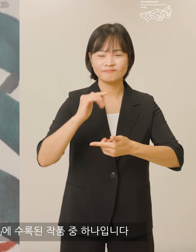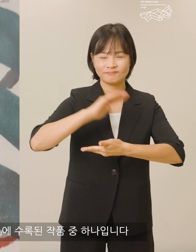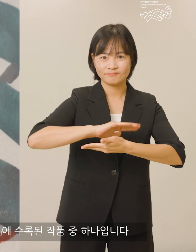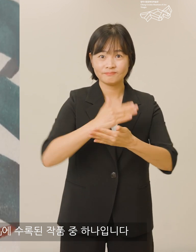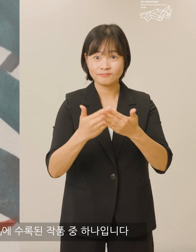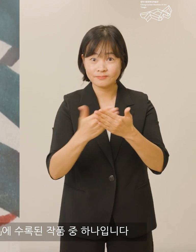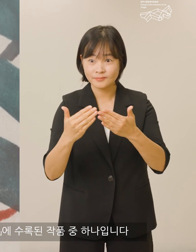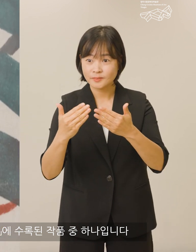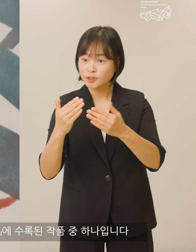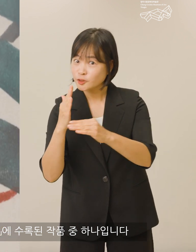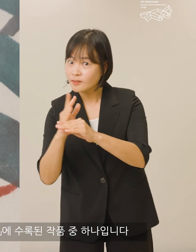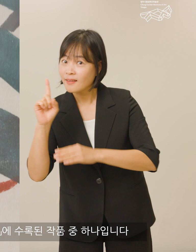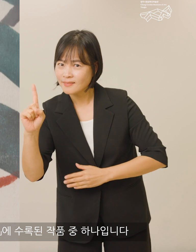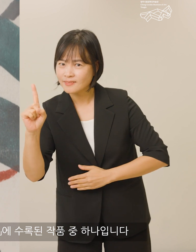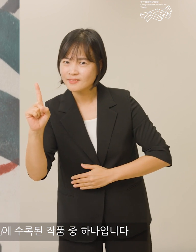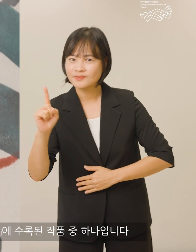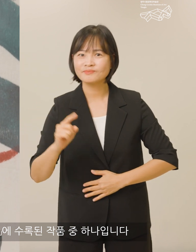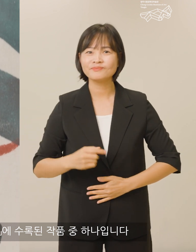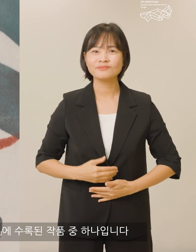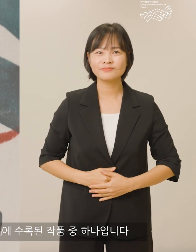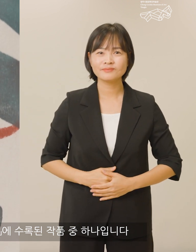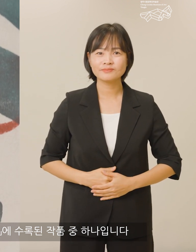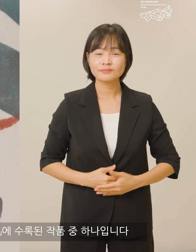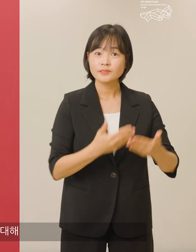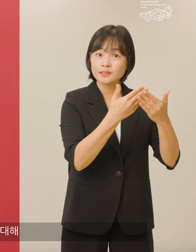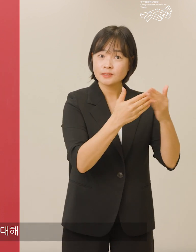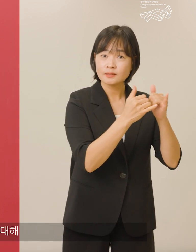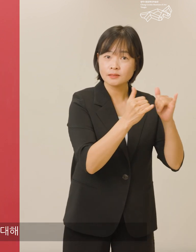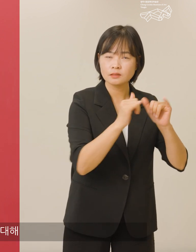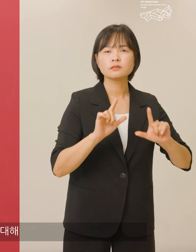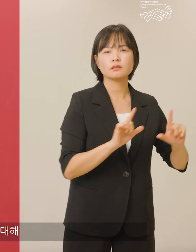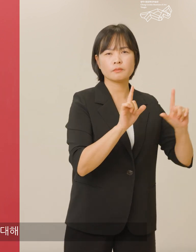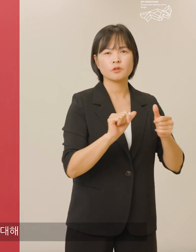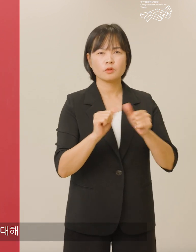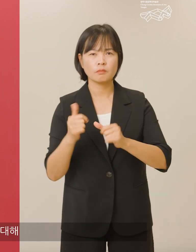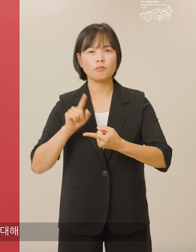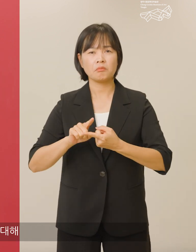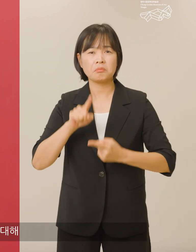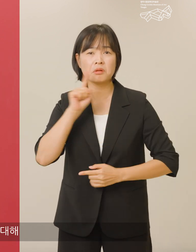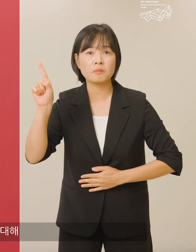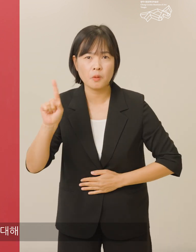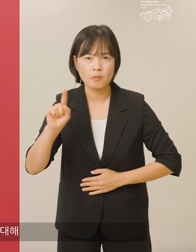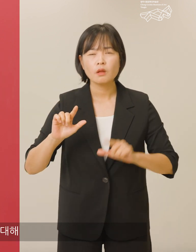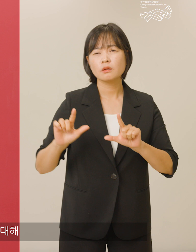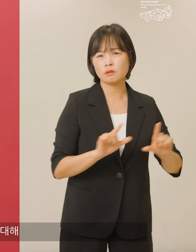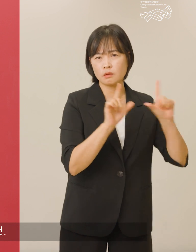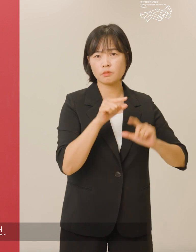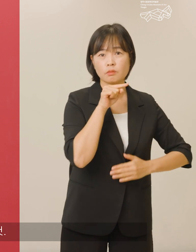시리즈 목판화에 수록된 작품 중 하나입니다. 장욱진 작가는 삶과 죽음에